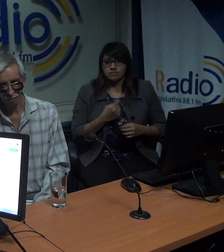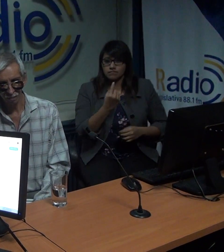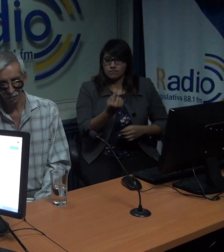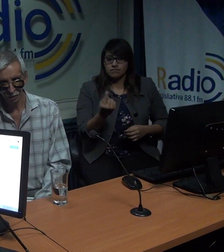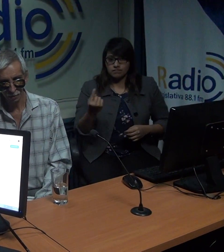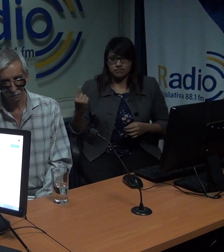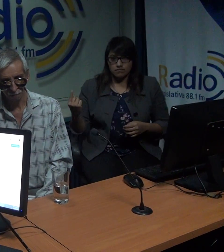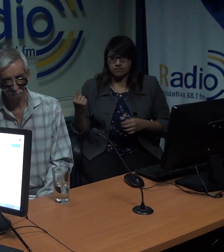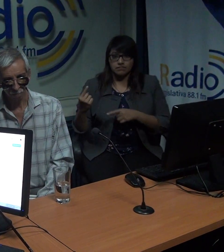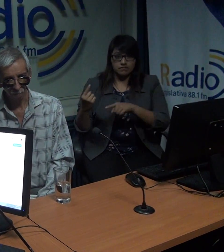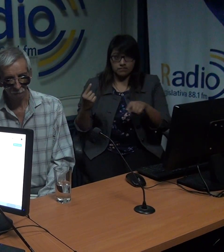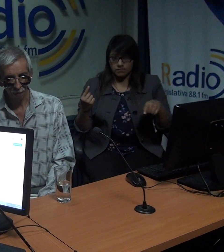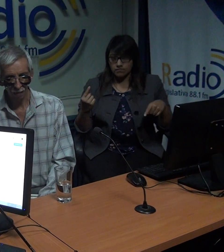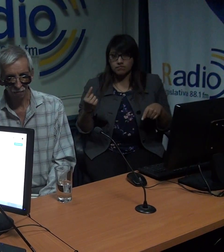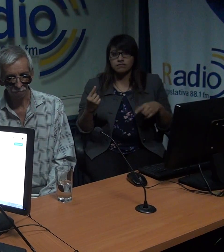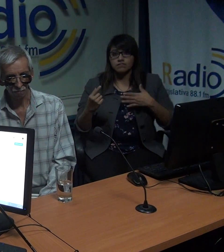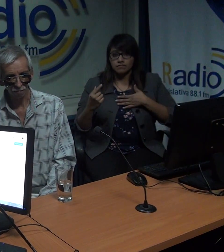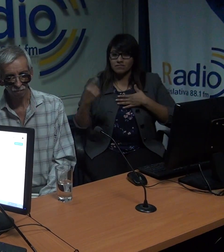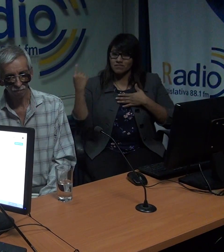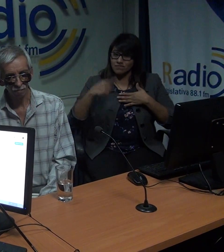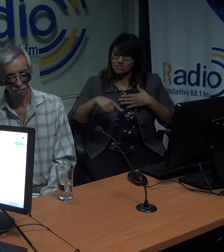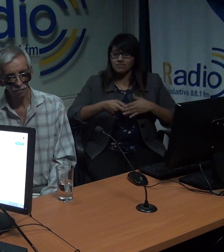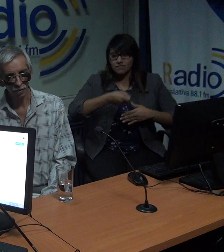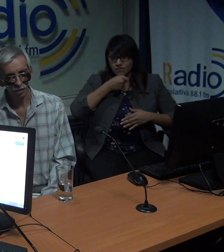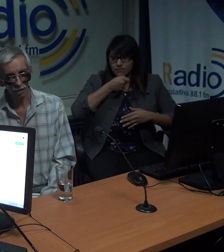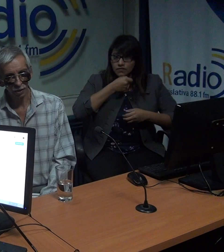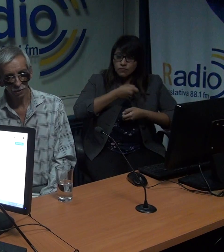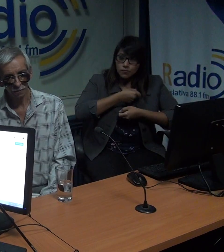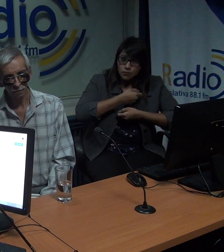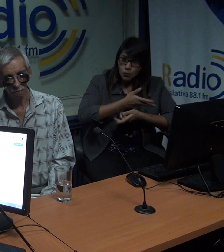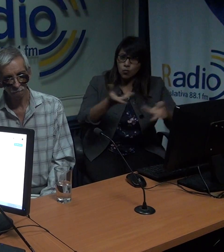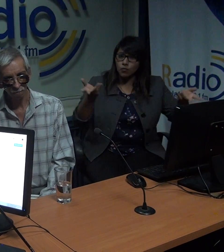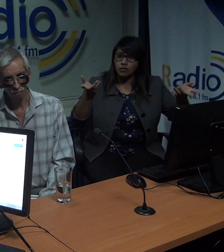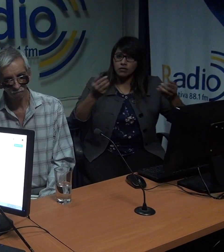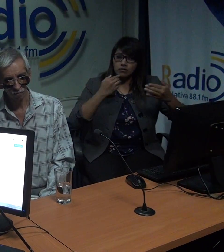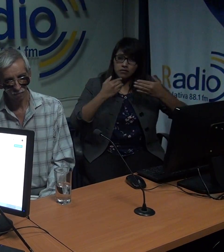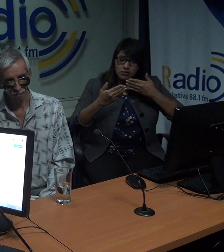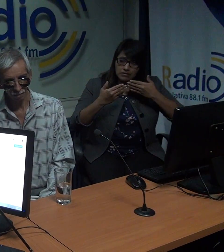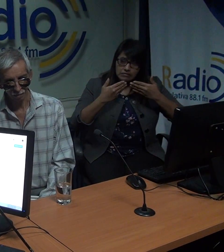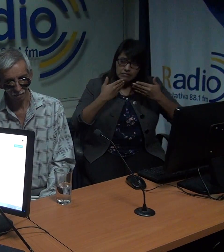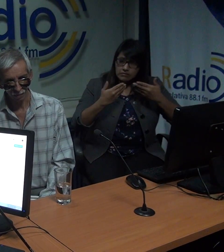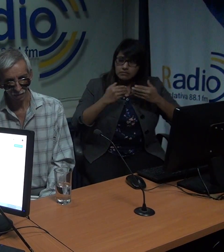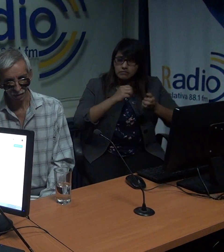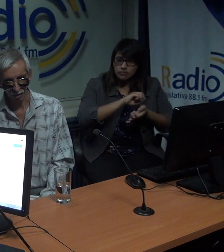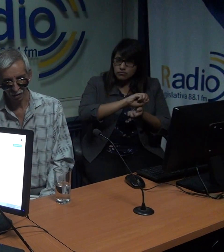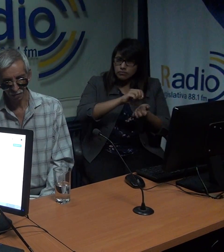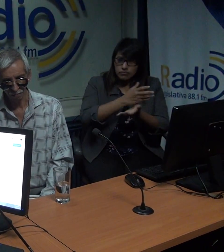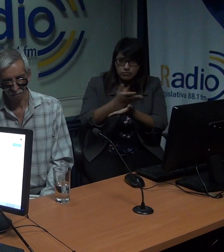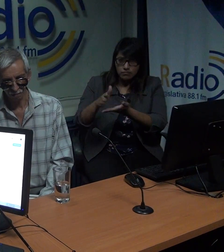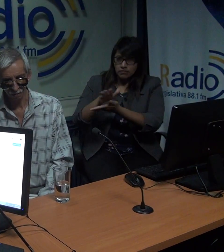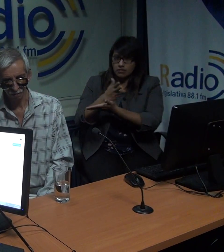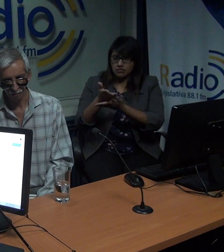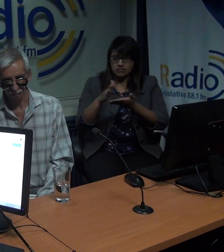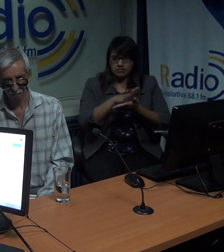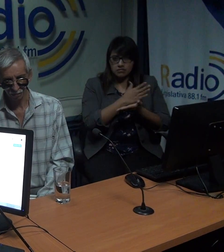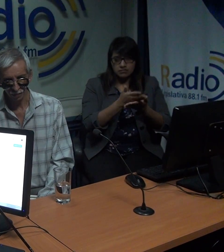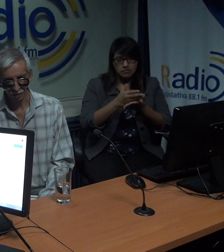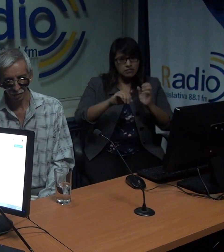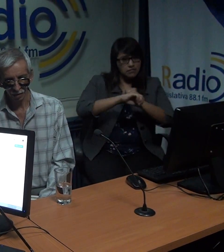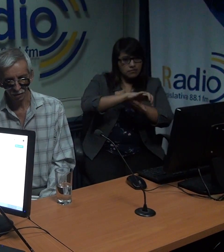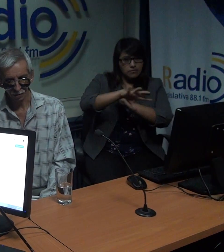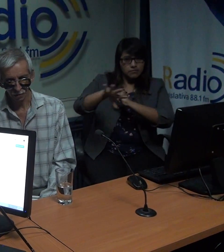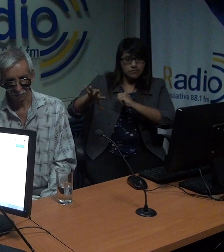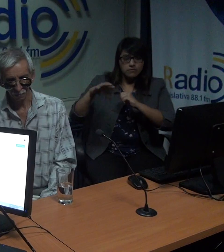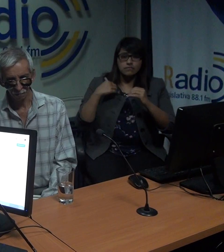las que tienen que estar bien informadas o tienen que promover la temática, sino también nosotros como ciudadanos y en